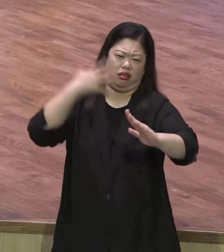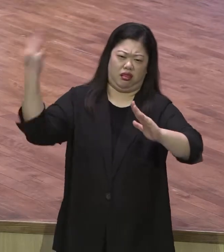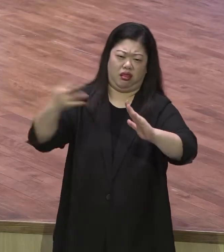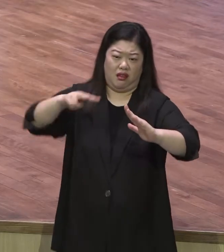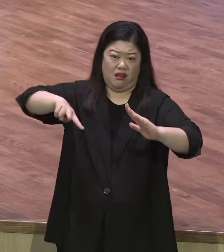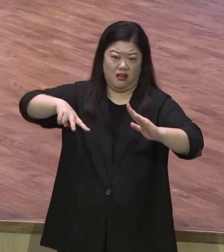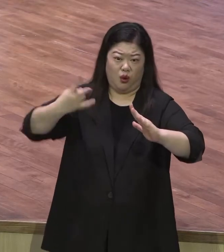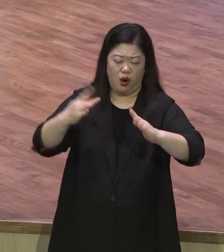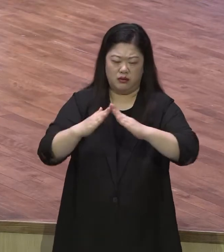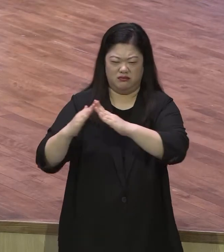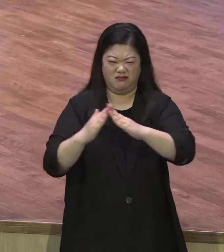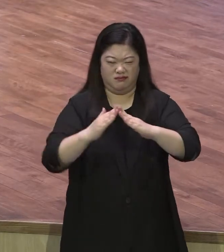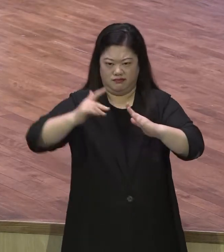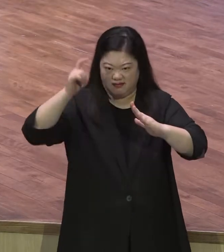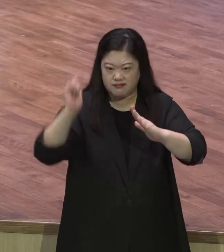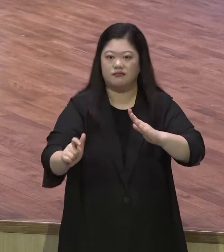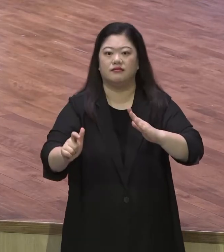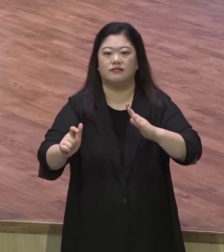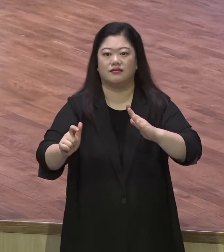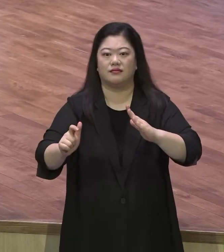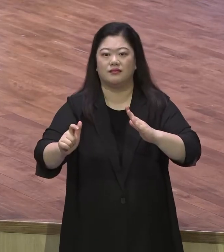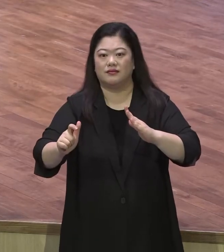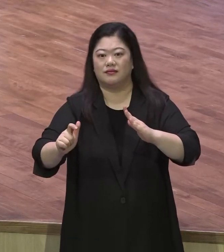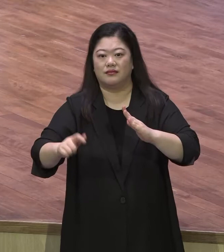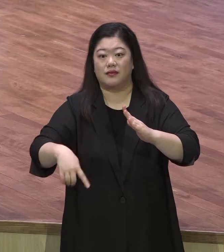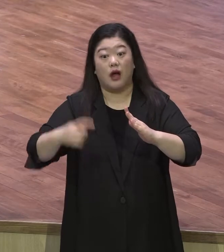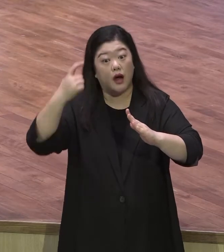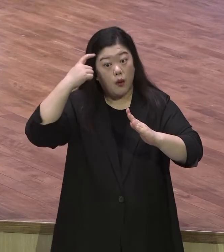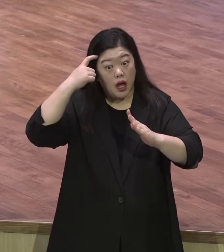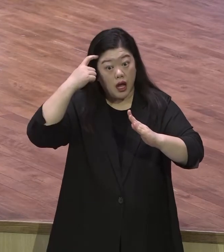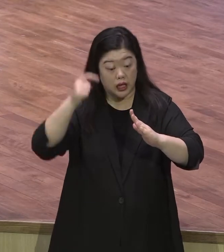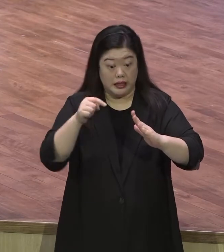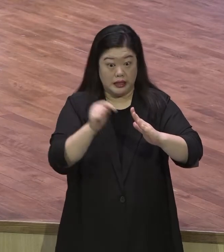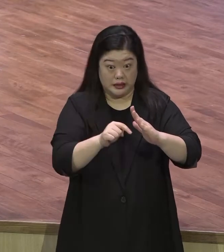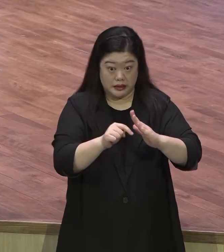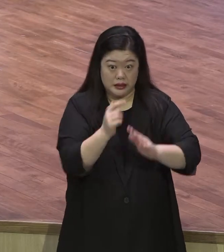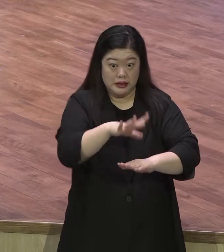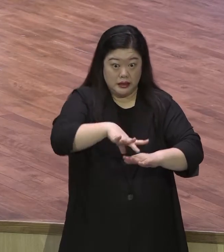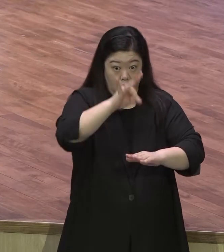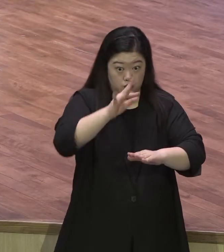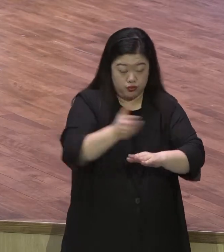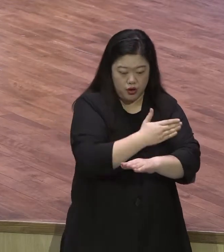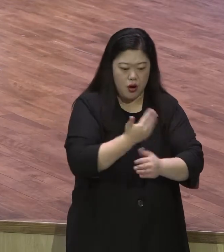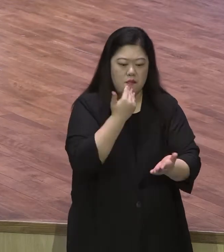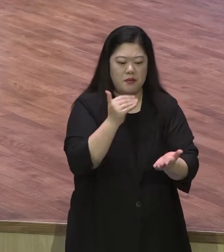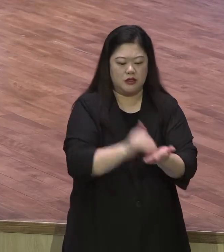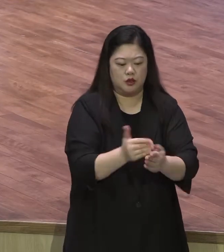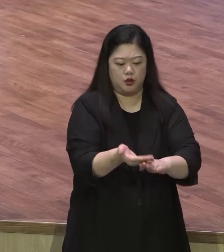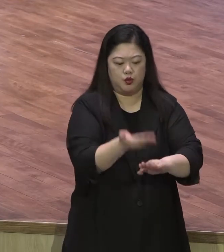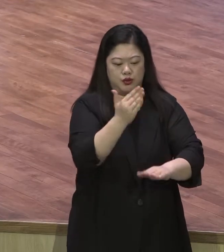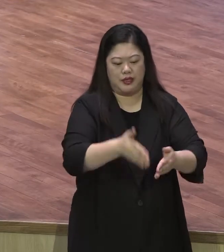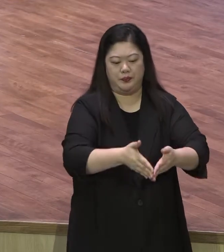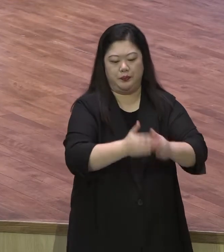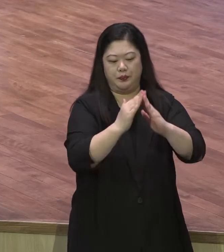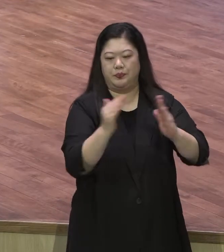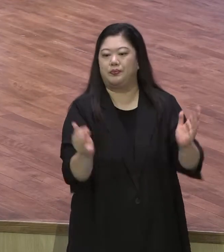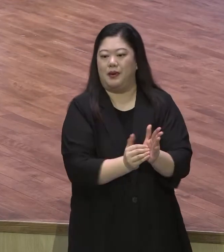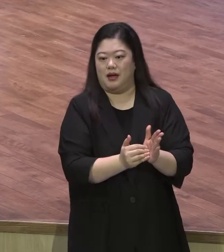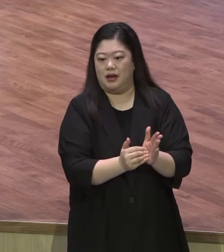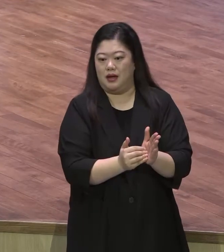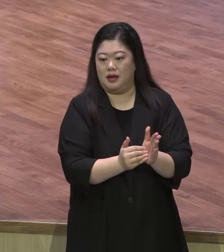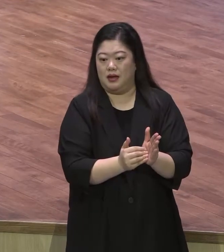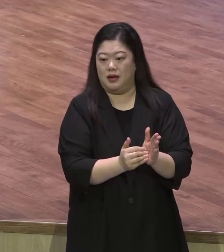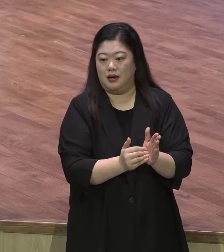무너지지 아니하나 하나니 이는 주추를 반석위에 놓은 까닭이요 예수님께서